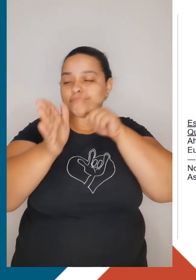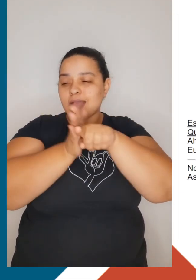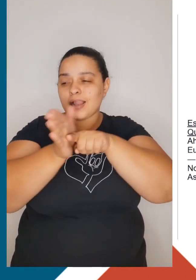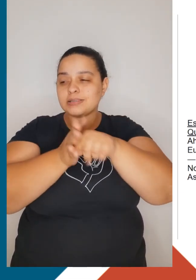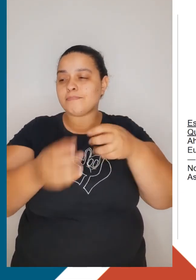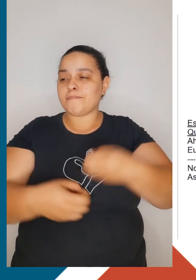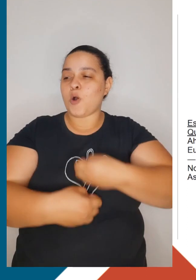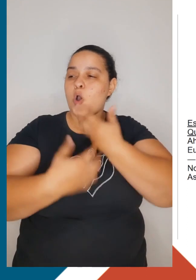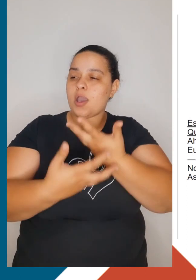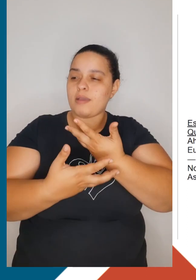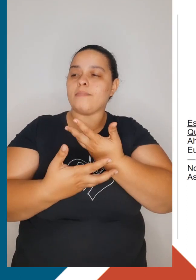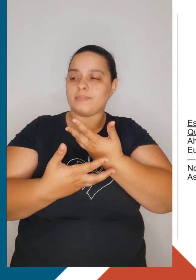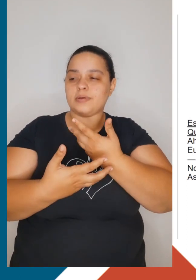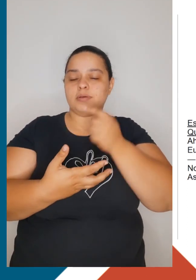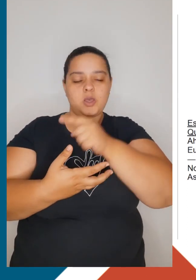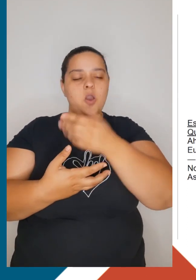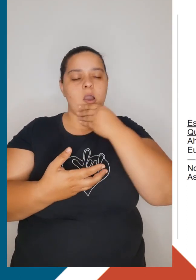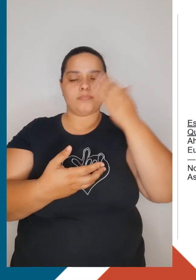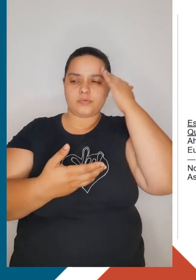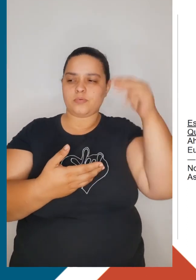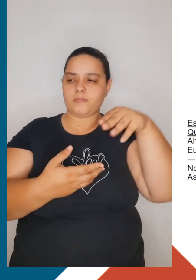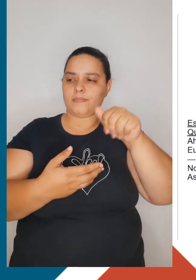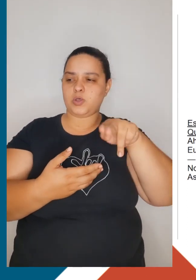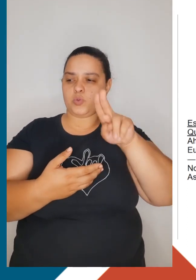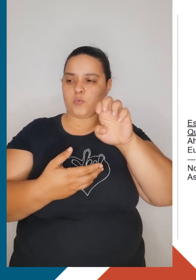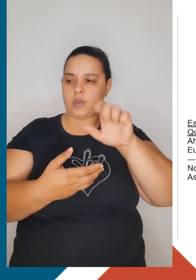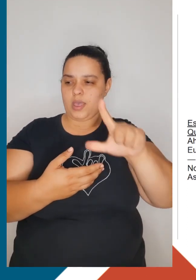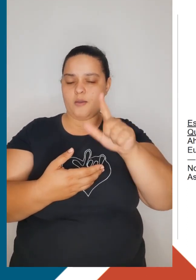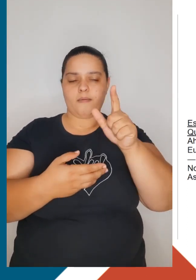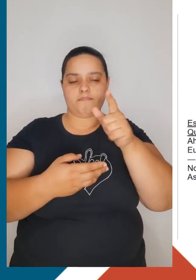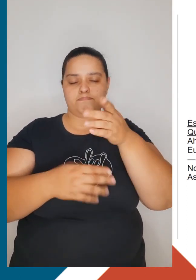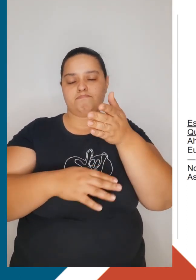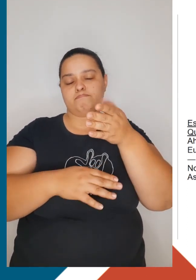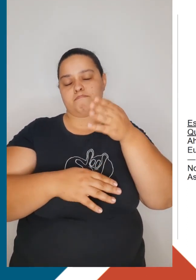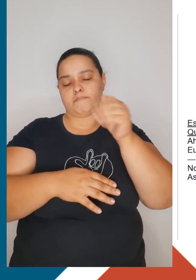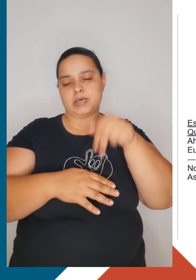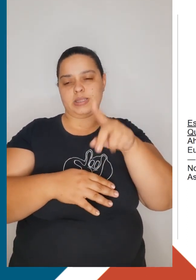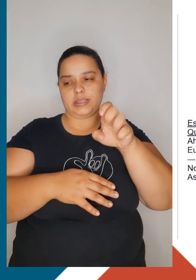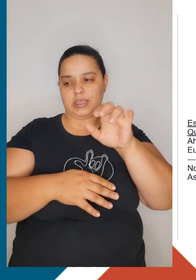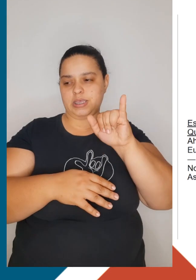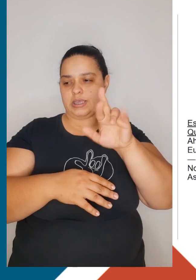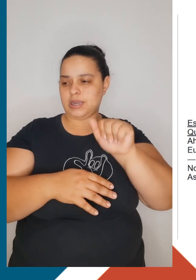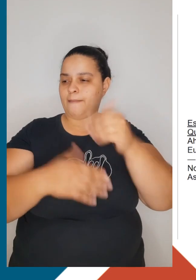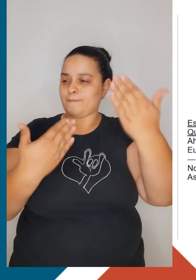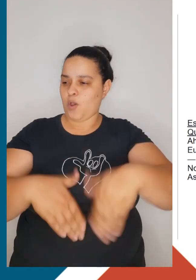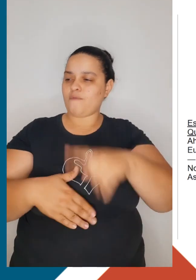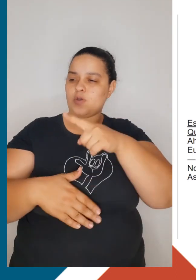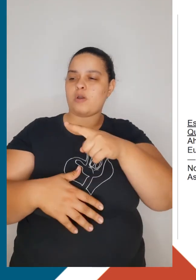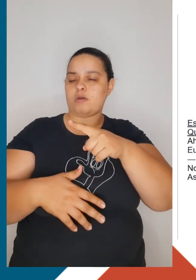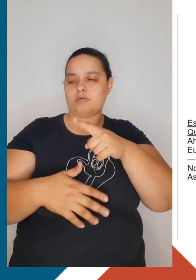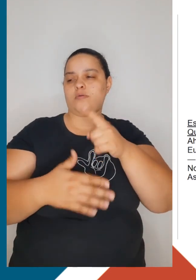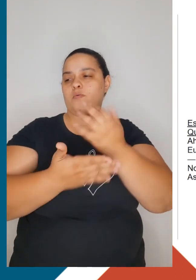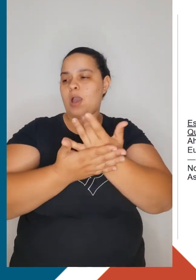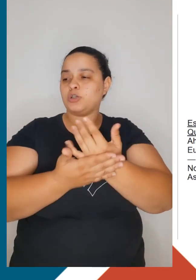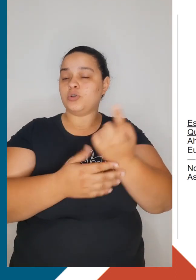o poema O Impossível Carinho, de Manuel Bandeira, que caiu na prova da UERJ. Então vamos à leitura. Escuta,